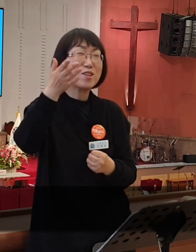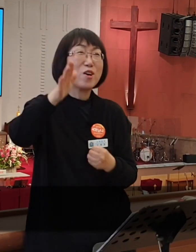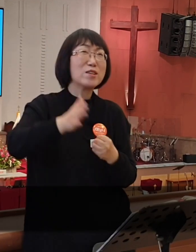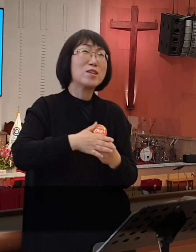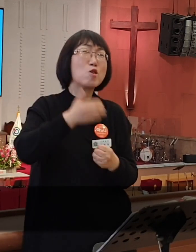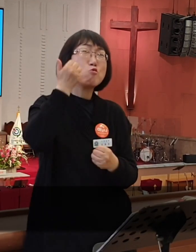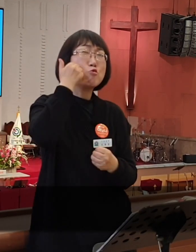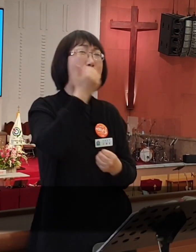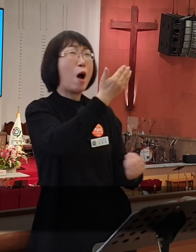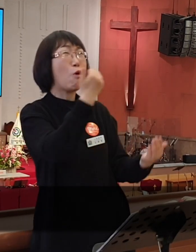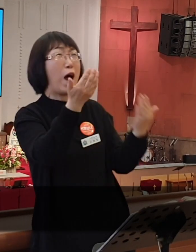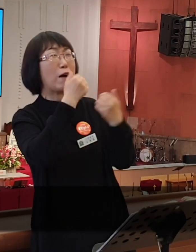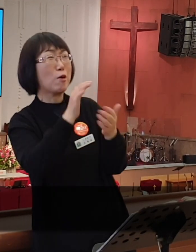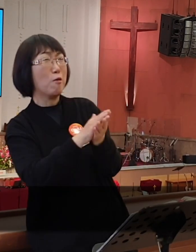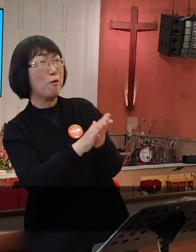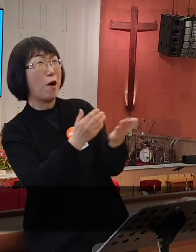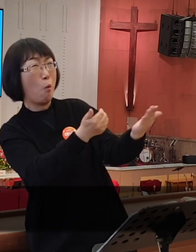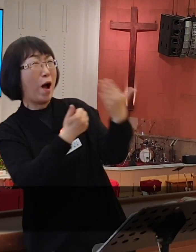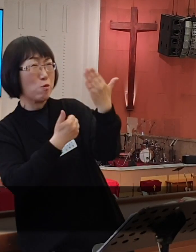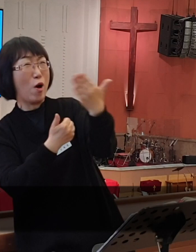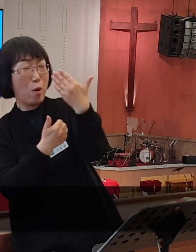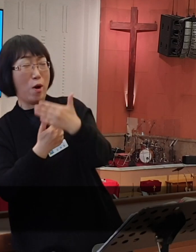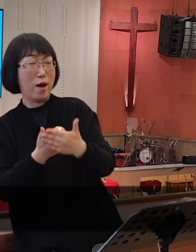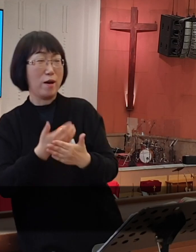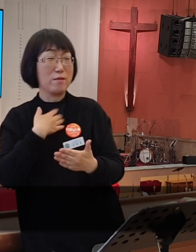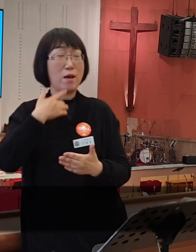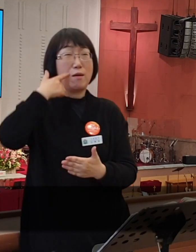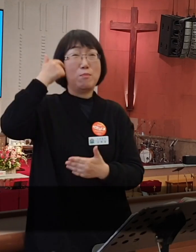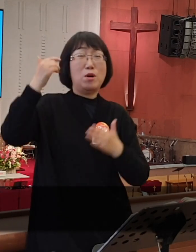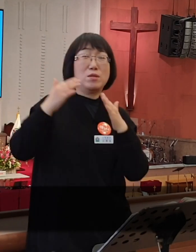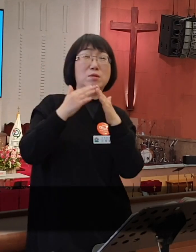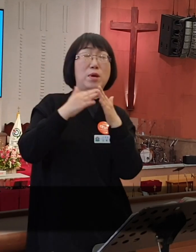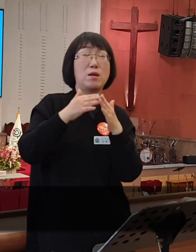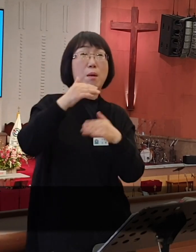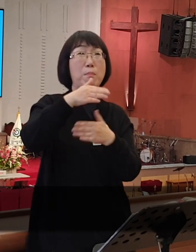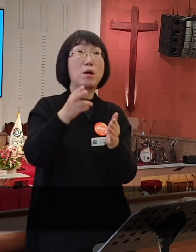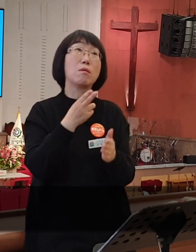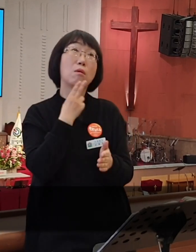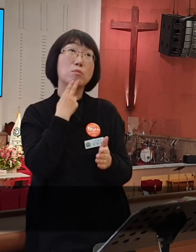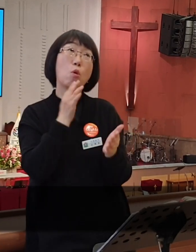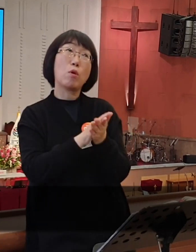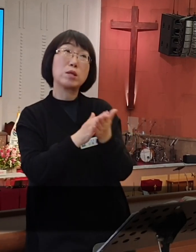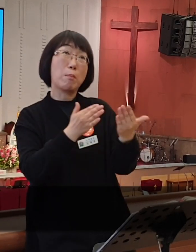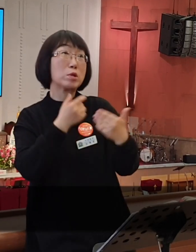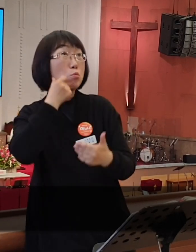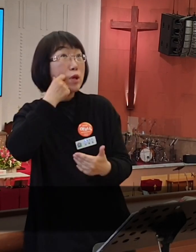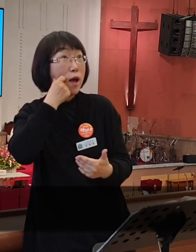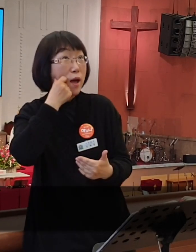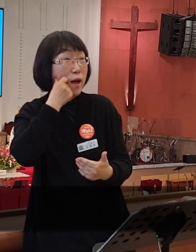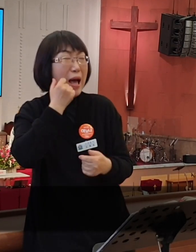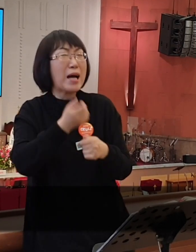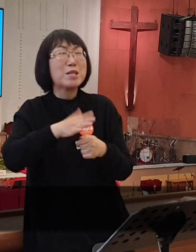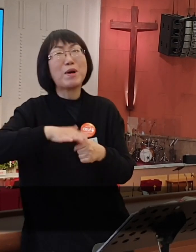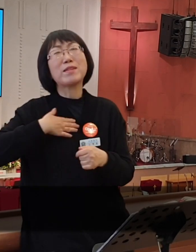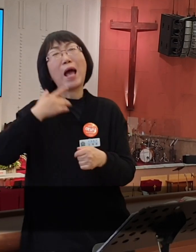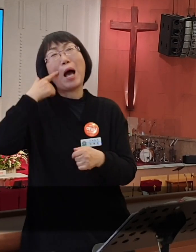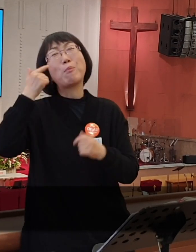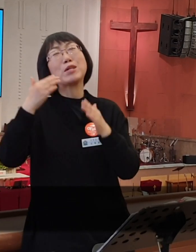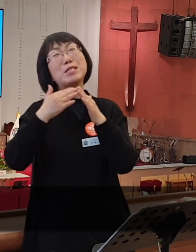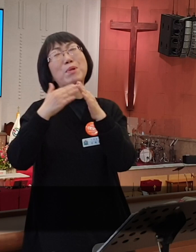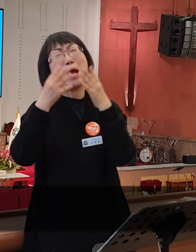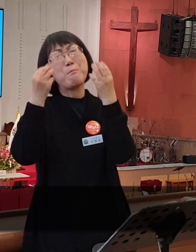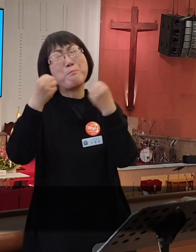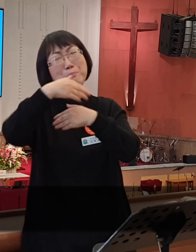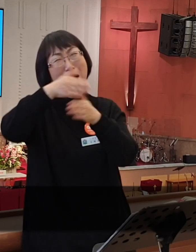그러니 누가 와도 환영할 수 있습니다. 내 아버지 집에는 방이 없어요. 그러면 환영 못 받을 겁니다. 하지만 내 아버지 집에는